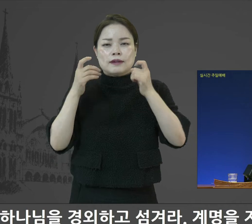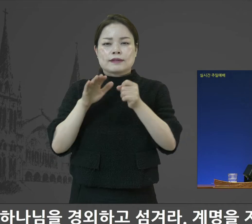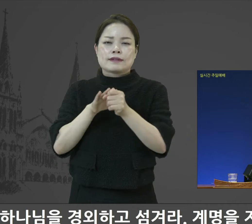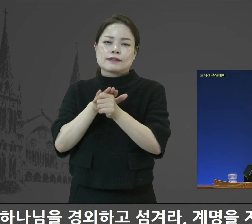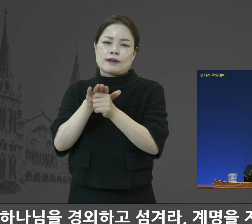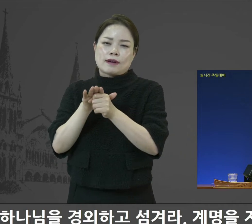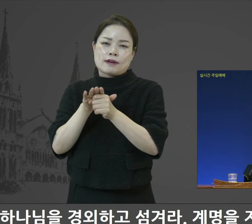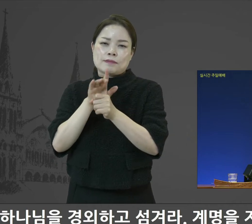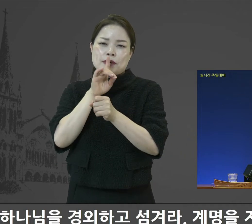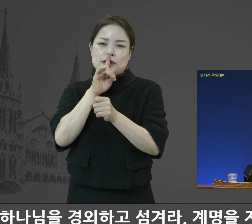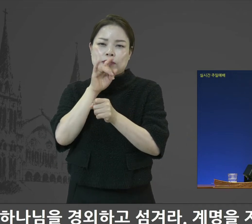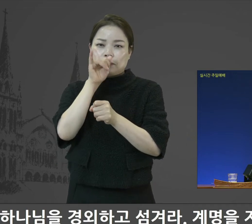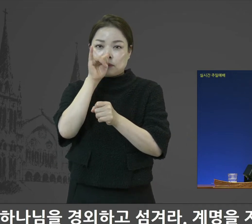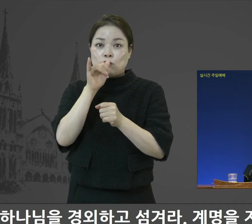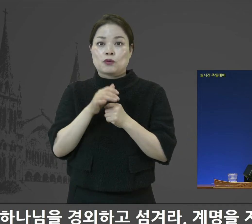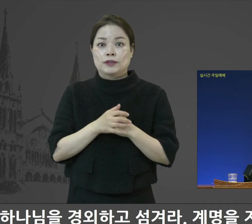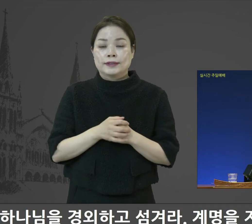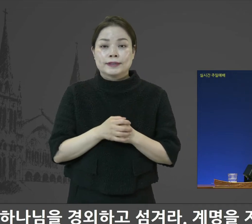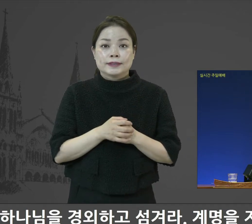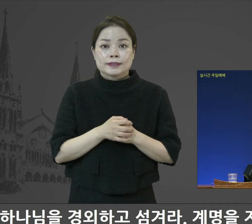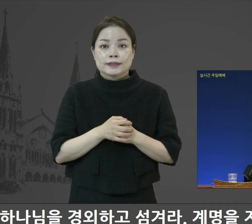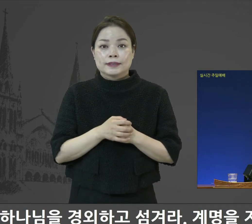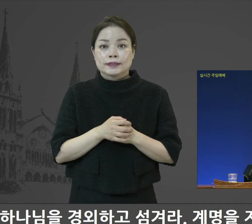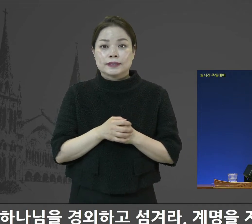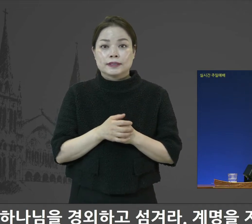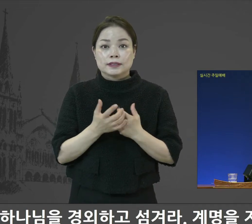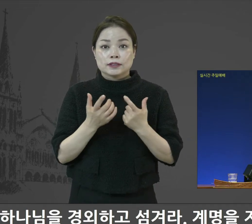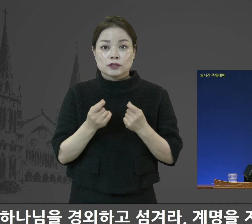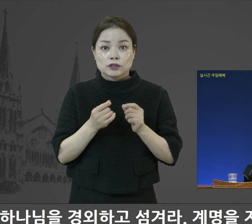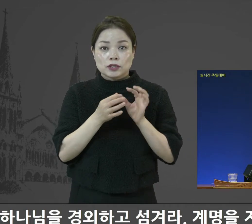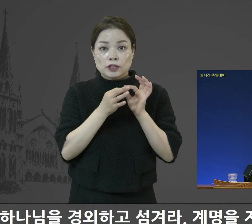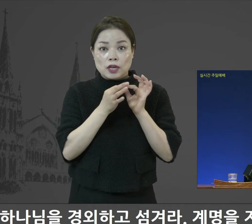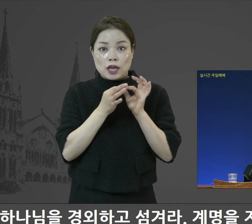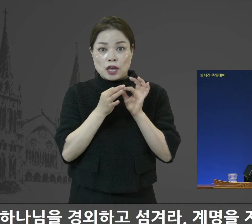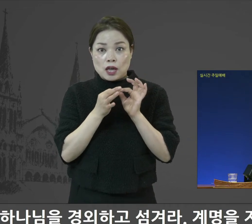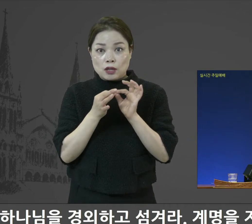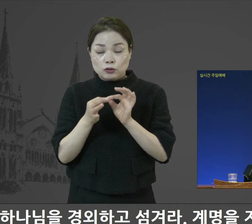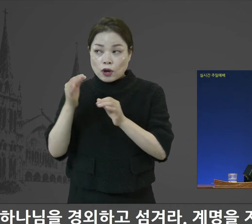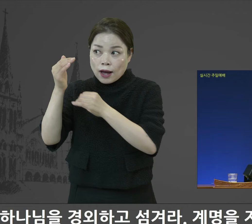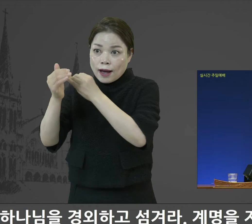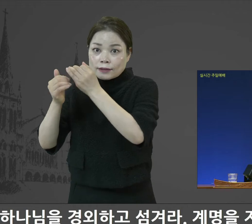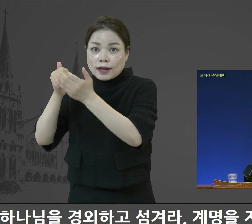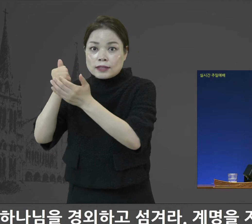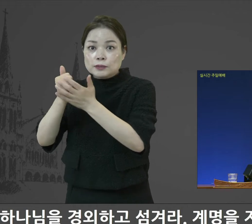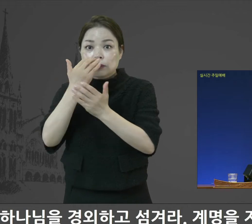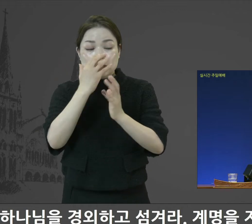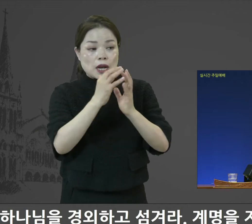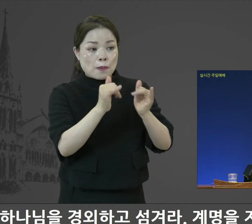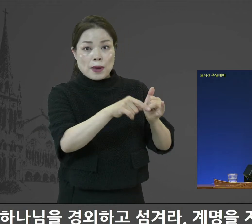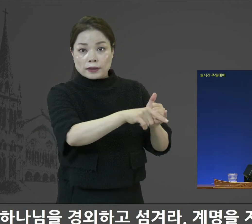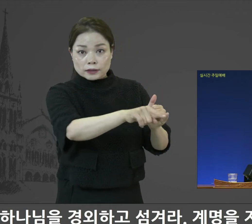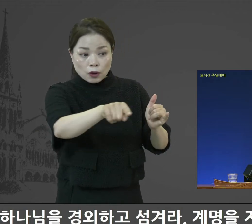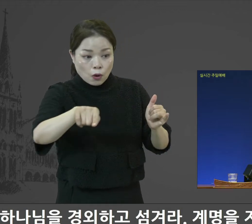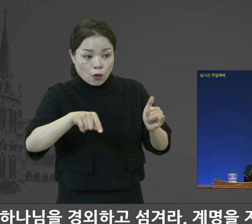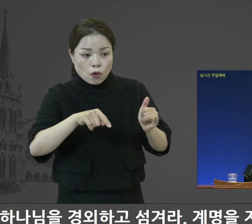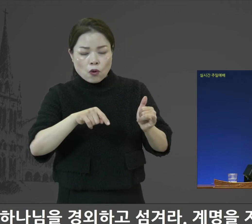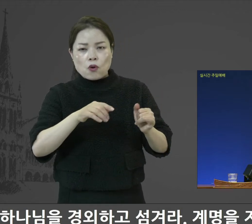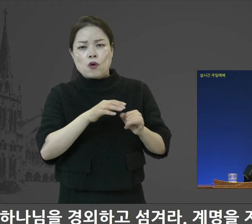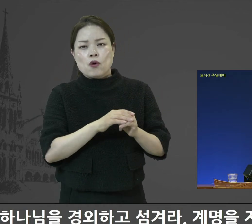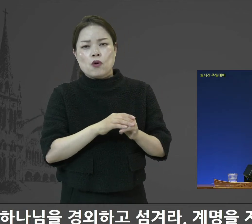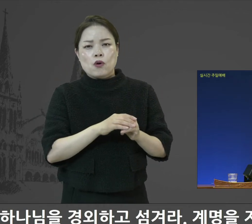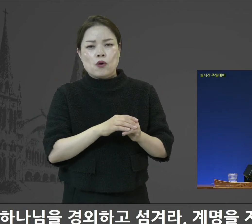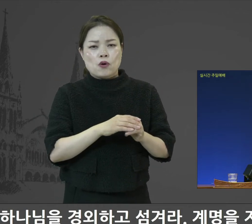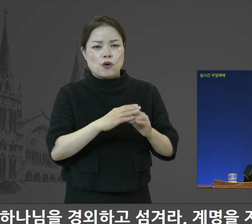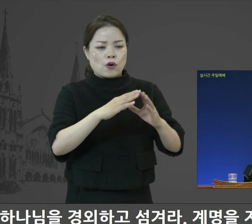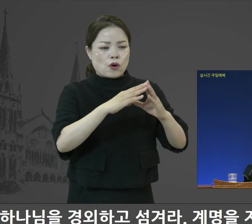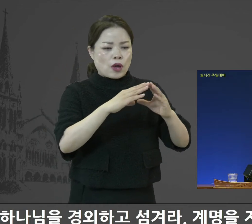이런 말씀이 눈에 들어올 겁니다. 자, 이렇게 쭉 하나님이 이스라엘 백성을 애굽의 노예